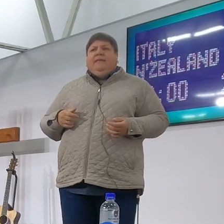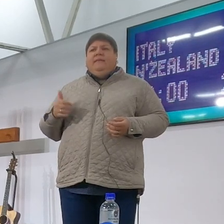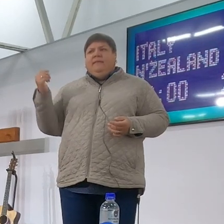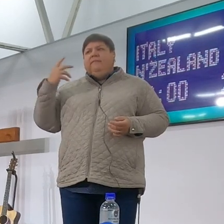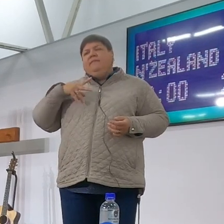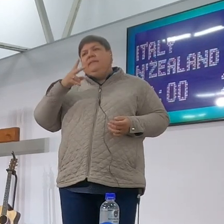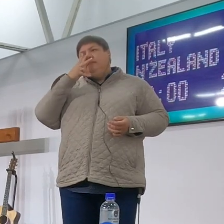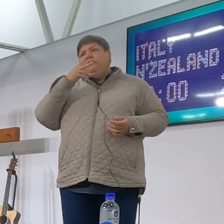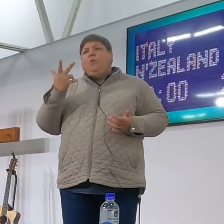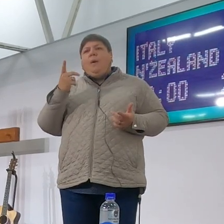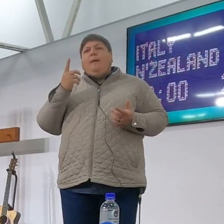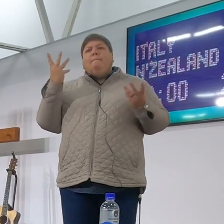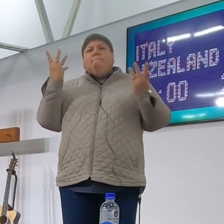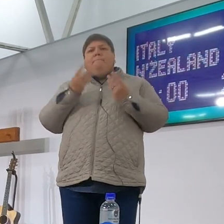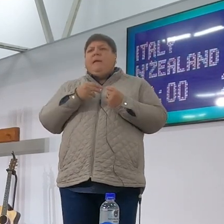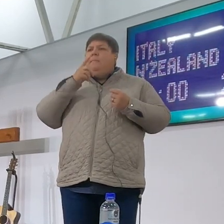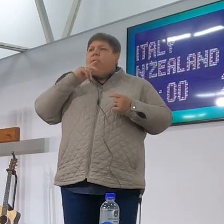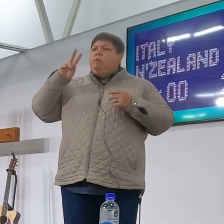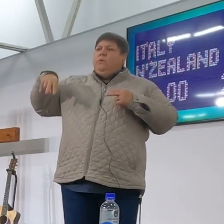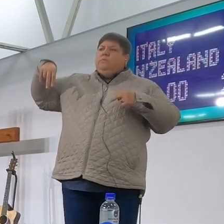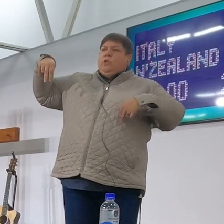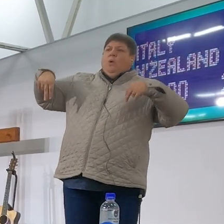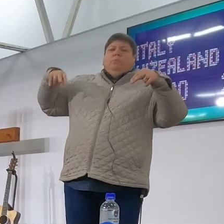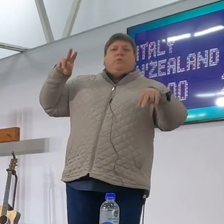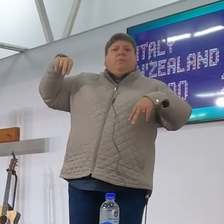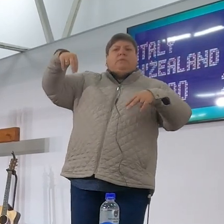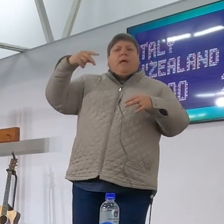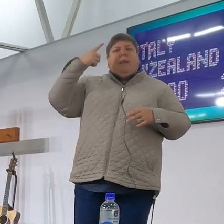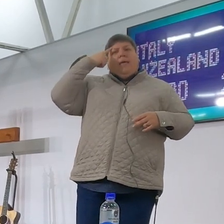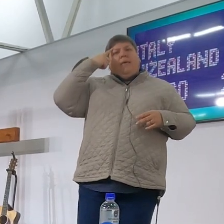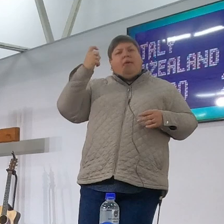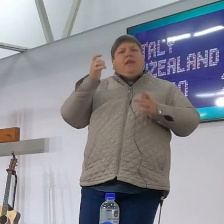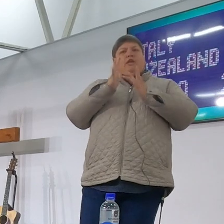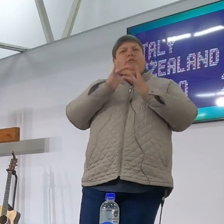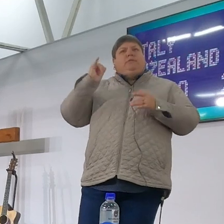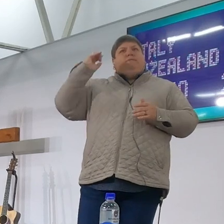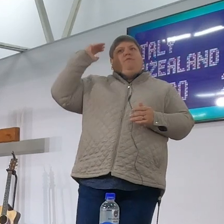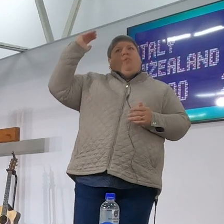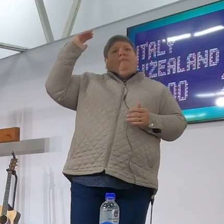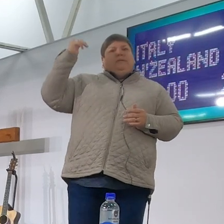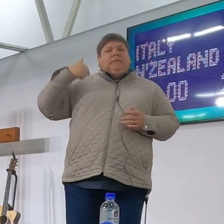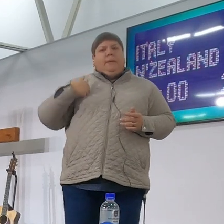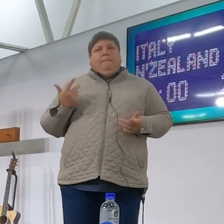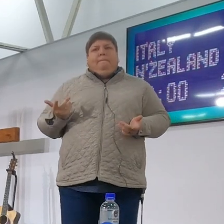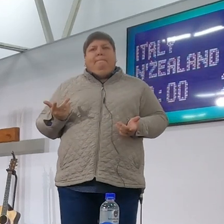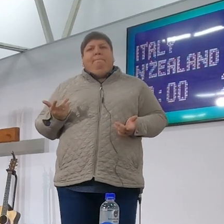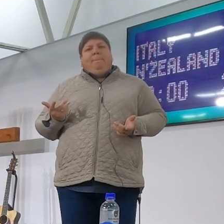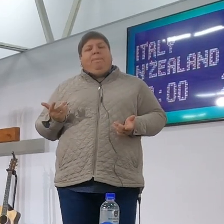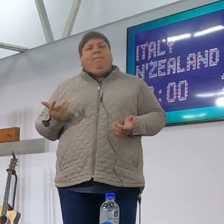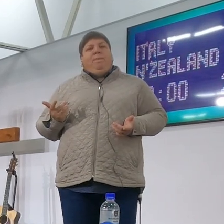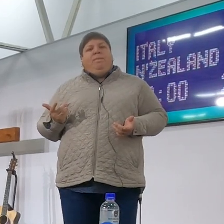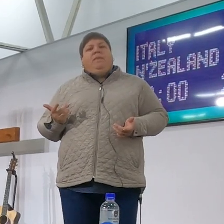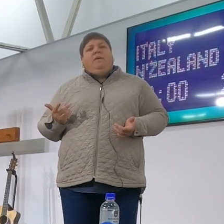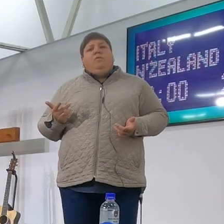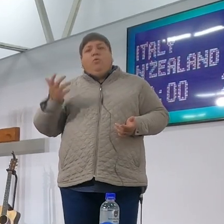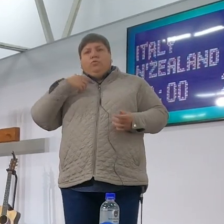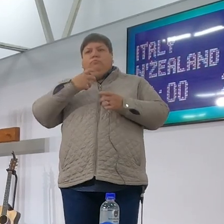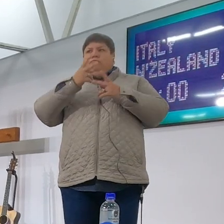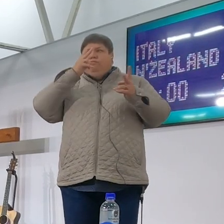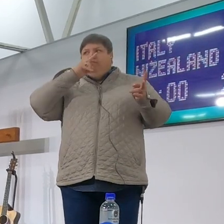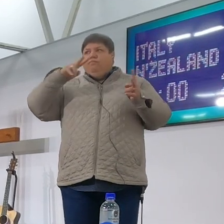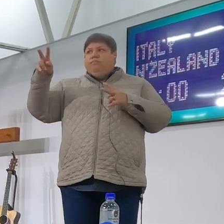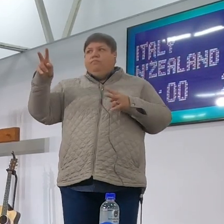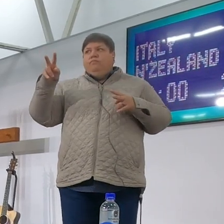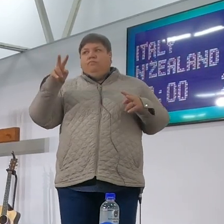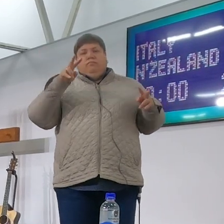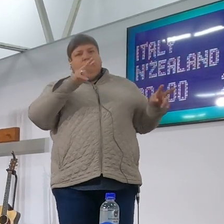gesien het, hoe min volwassenes het opgestaan wat gesê het, ek het Jesus leer ken as volwassene. En dis wat ek wil hê, ons moet kyk na die skoorbord.